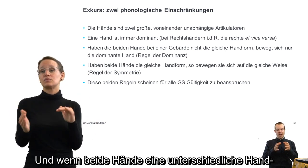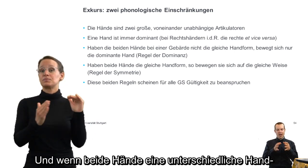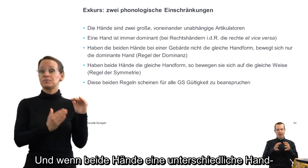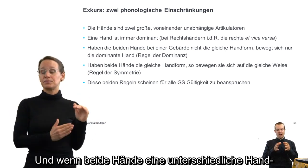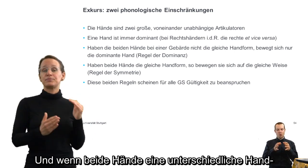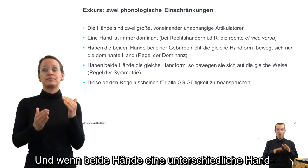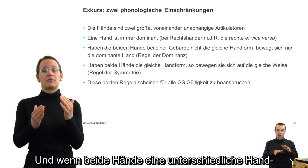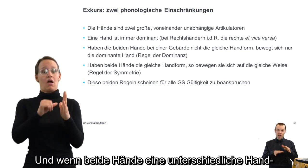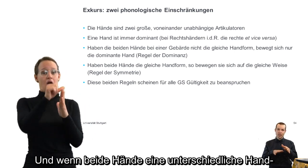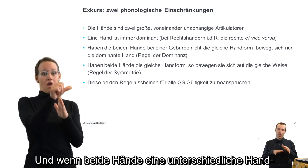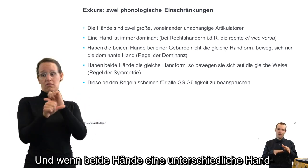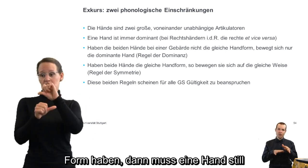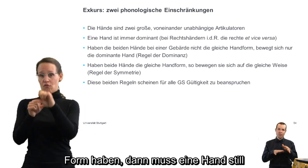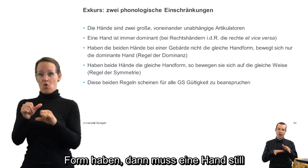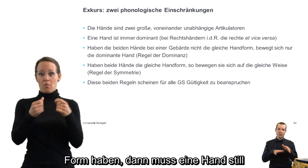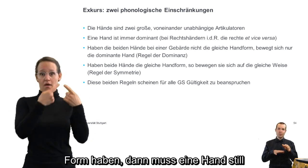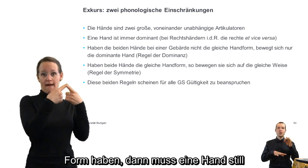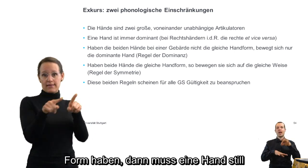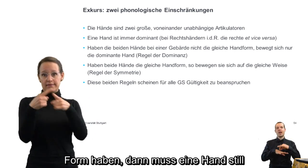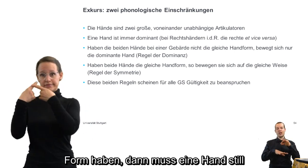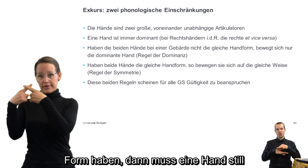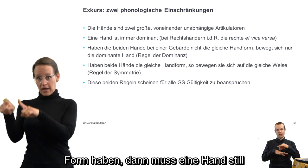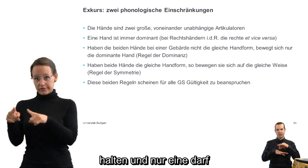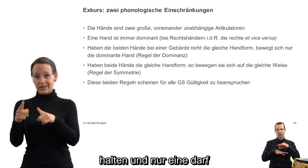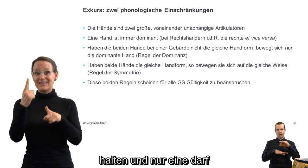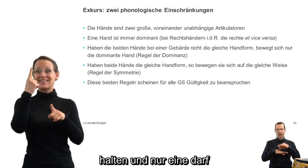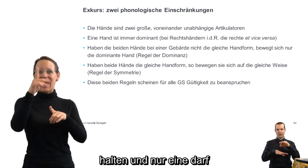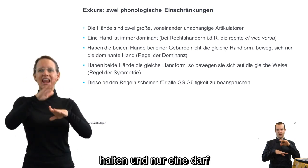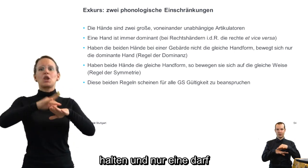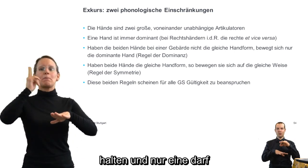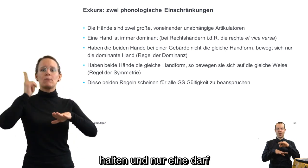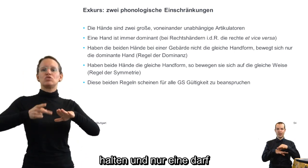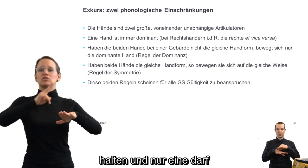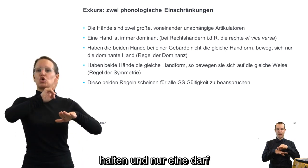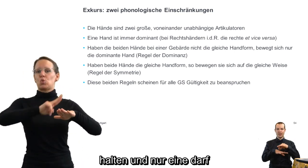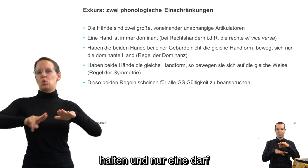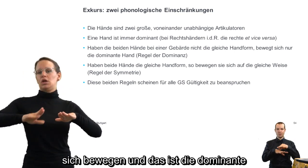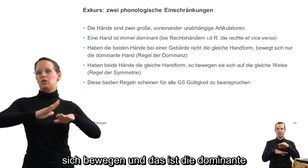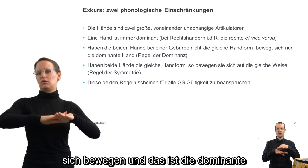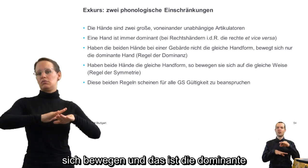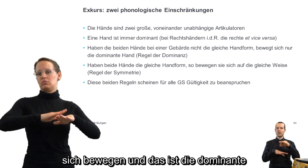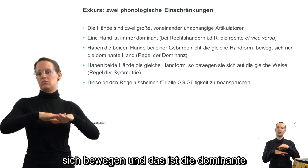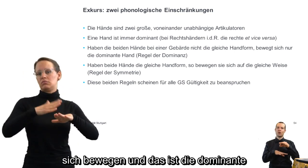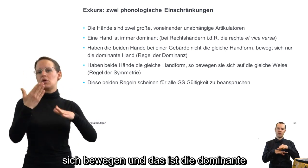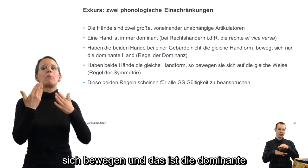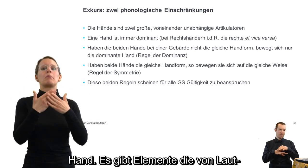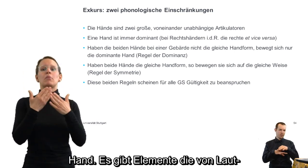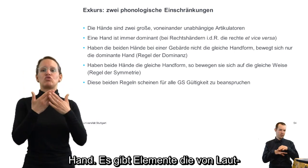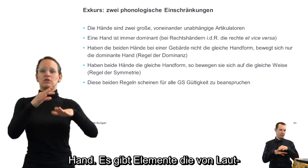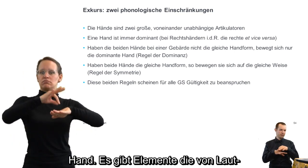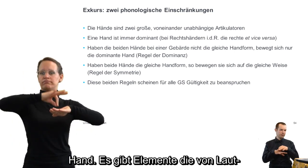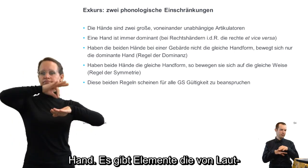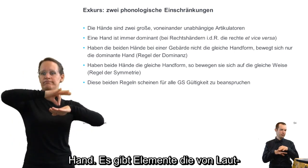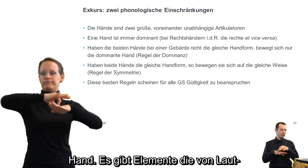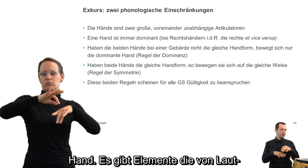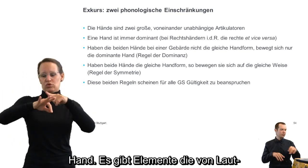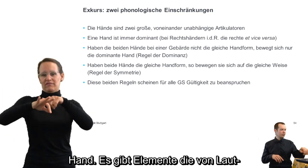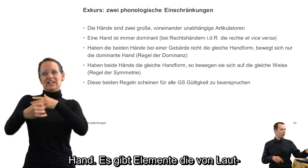beide Hände eine unterschiedliche Handform haben, dann muss eine Hand stillhalten und nur eine darf sich bewegen und das ist die dominante Hand.